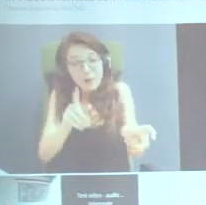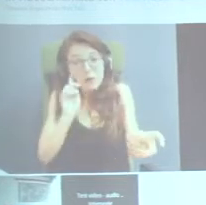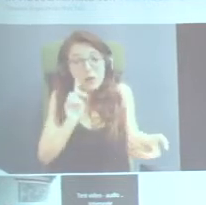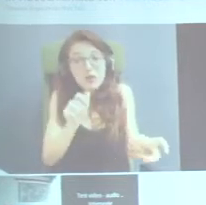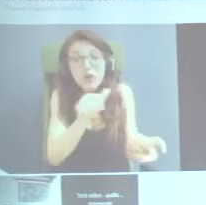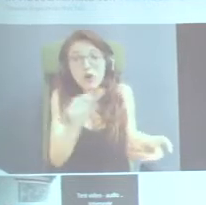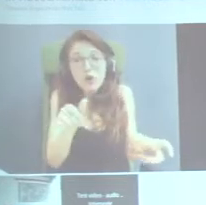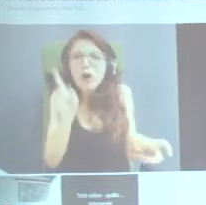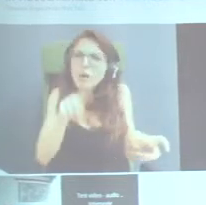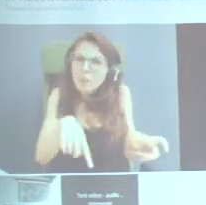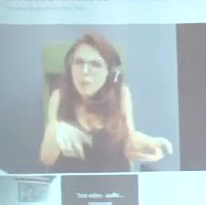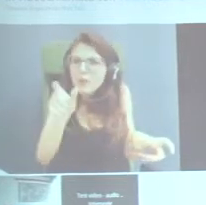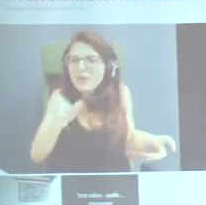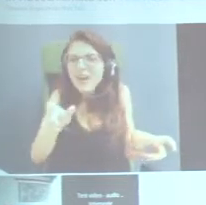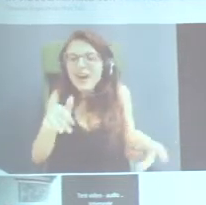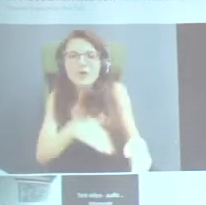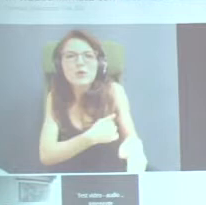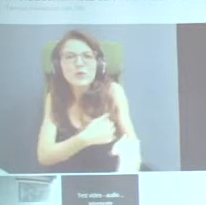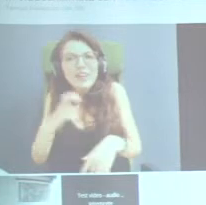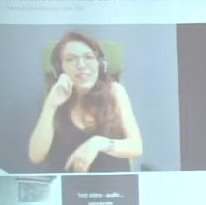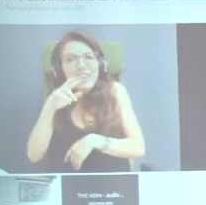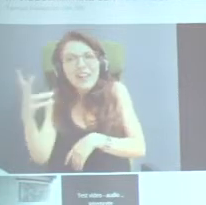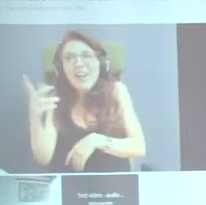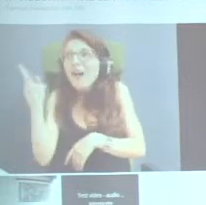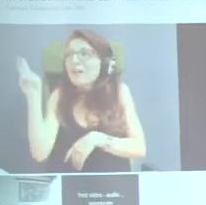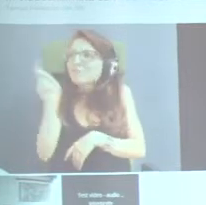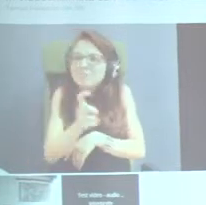studenti stranieri che arrivano presso l'università.